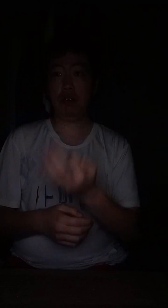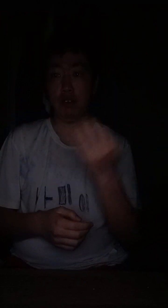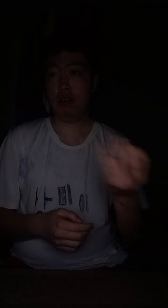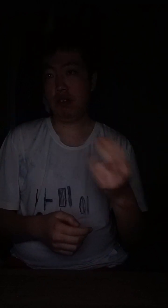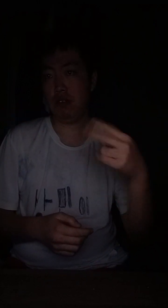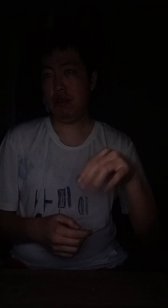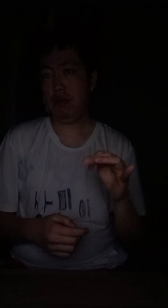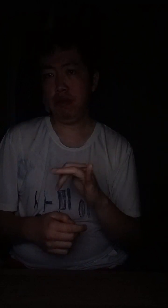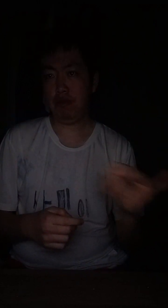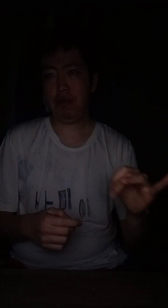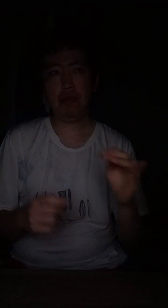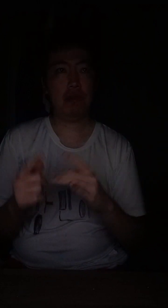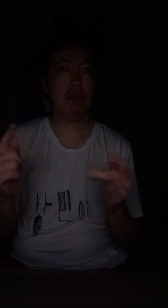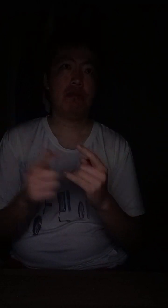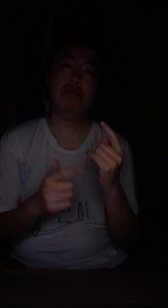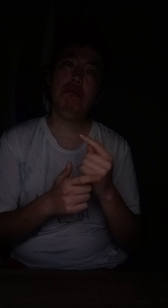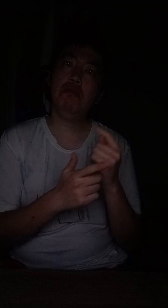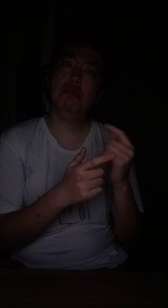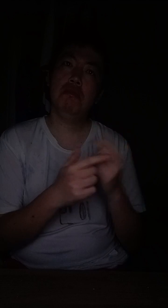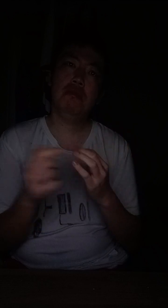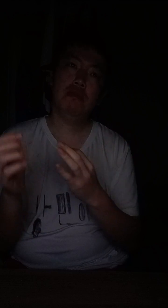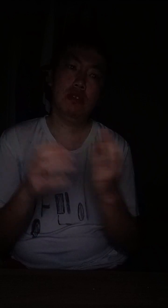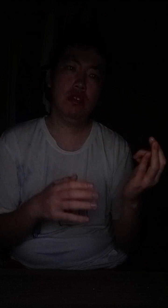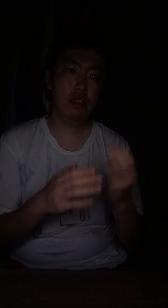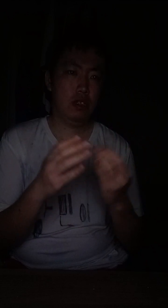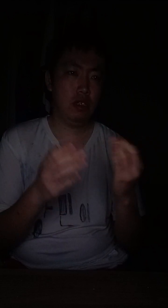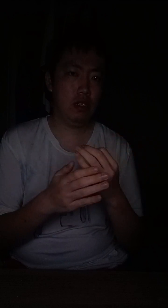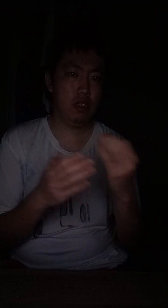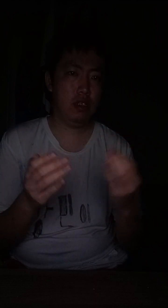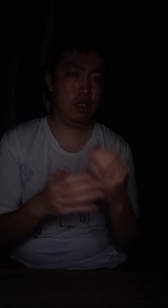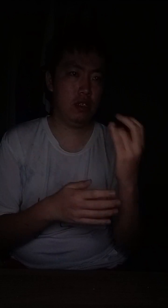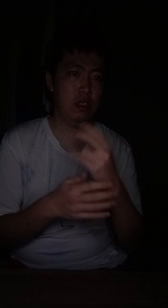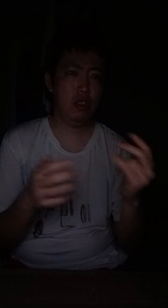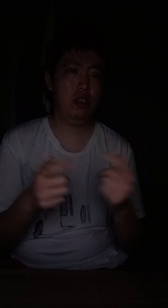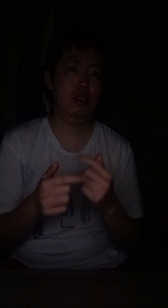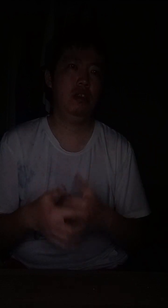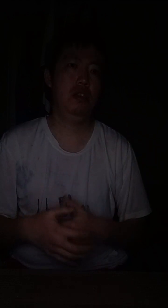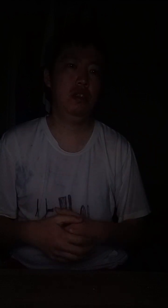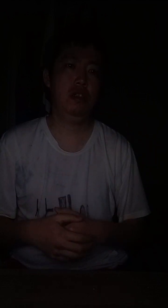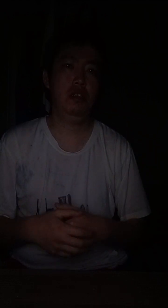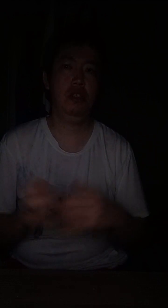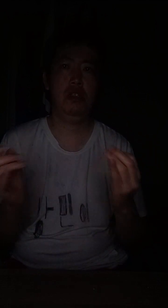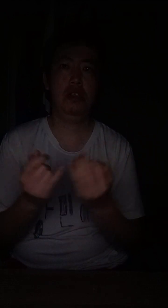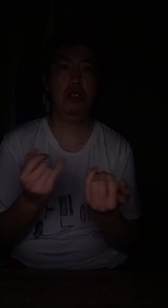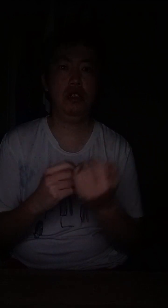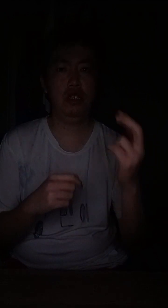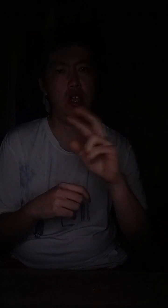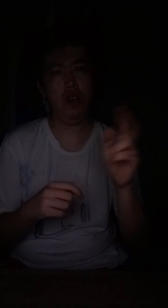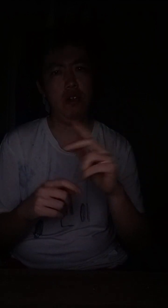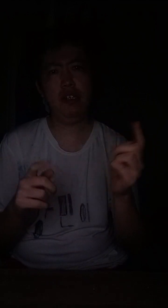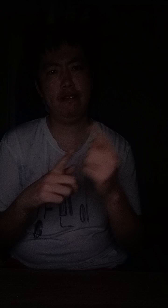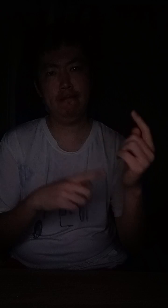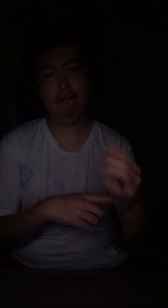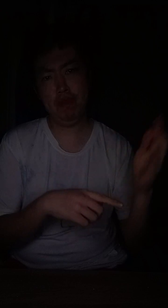언론을 장악해 무엇을 얻으려고 하는지 선명하게 보여줬다고 비판했습니다. 이들은 사장 선임 절차 중단과 단체